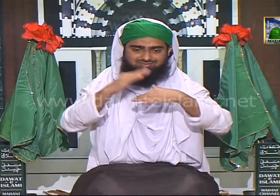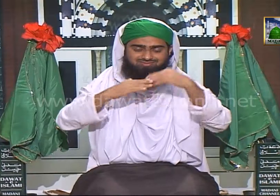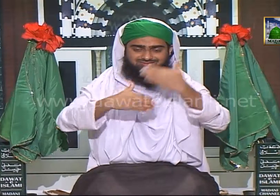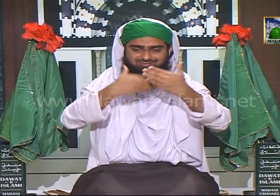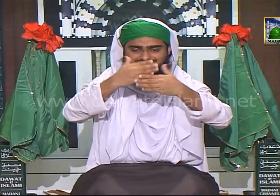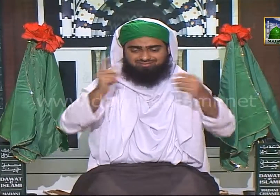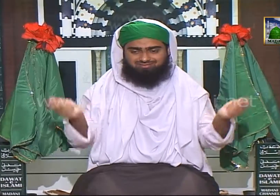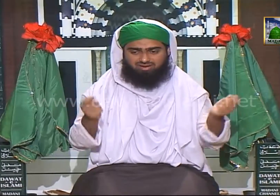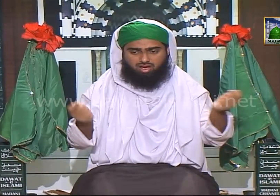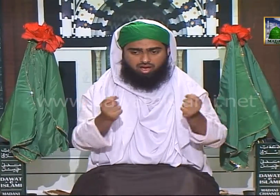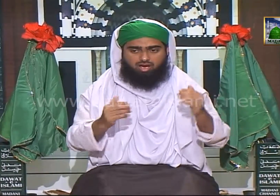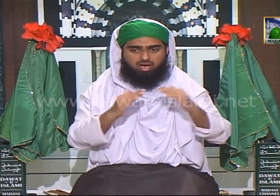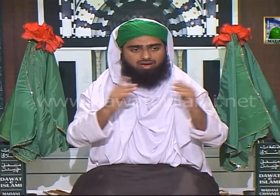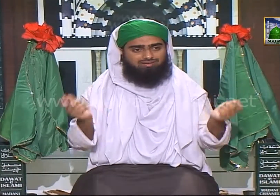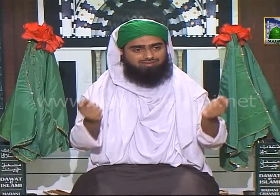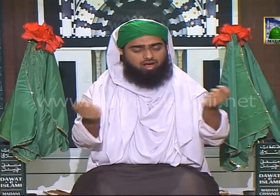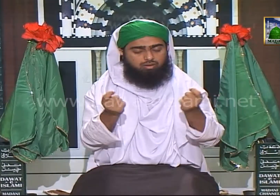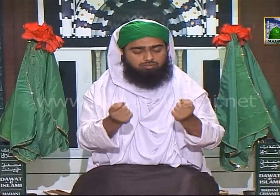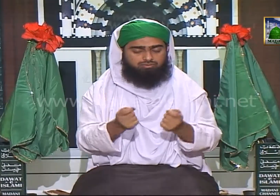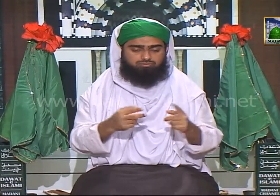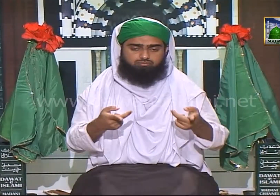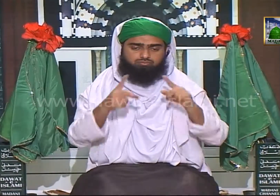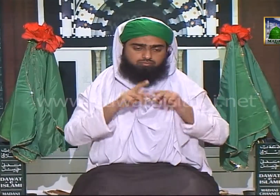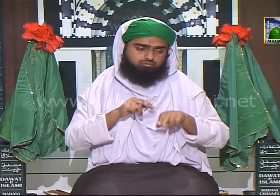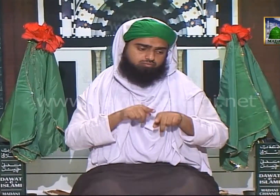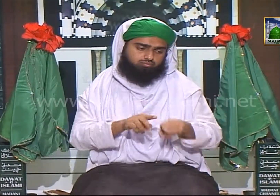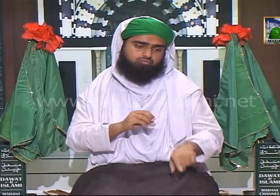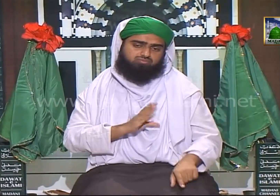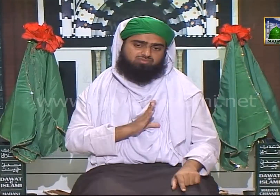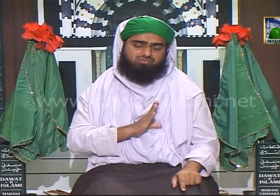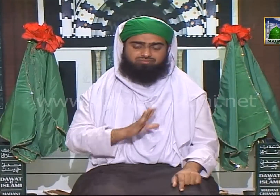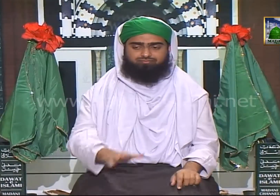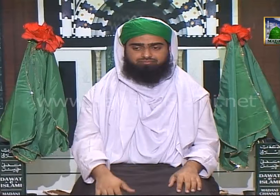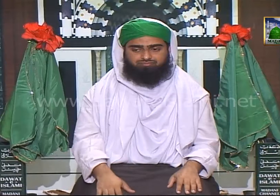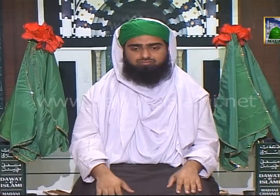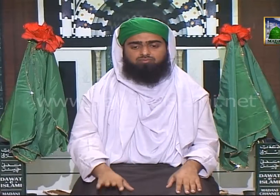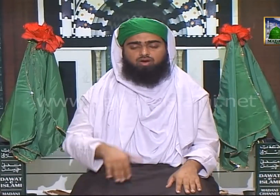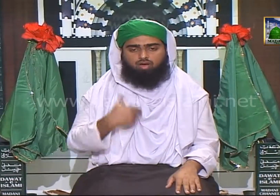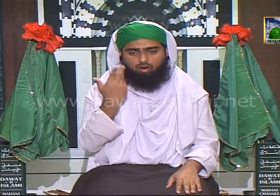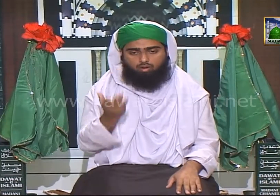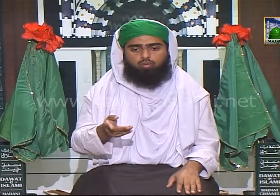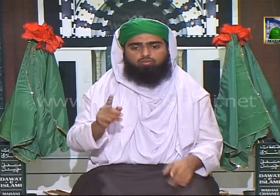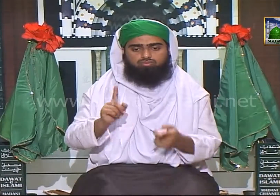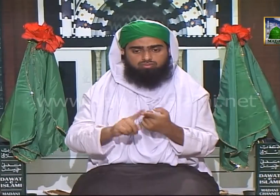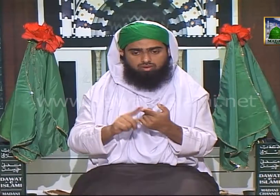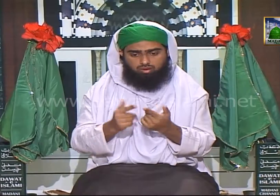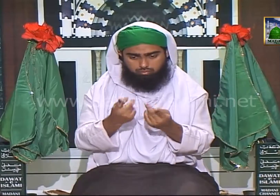اور عمرو بن عاص رضی اللہ تعالیٰ عنہ یہ مشہور صحابہ ہیں. یہ دونوں صحابہ قصائی سے گوشت بیچنے کا کام کرتے ہیں. تو حلال